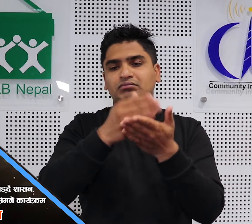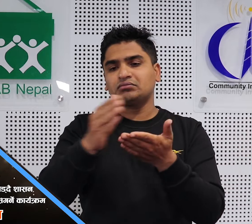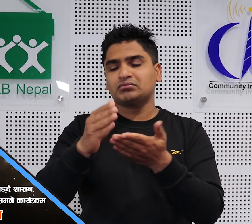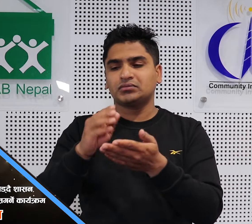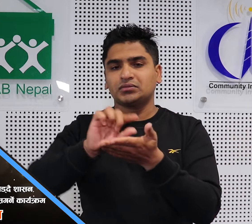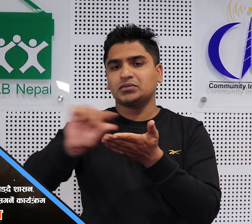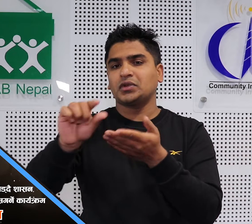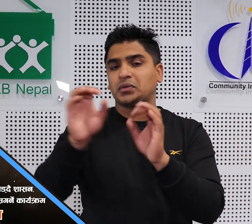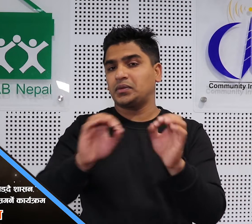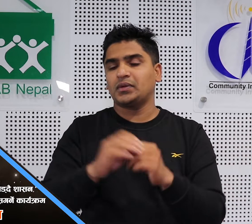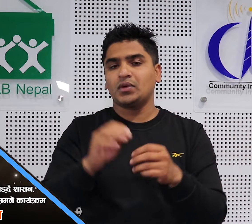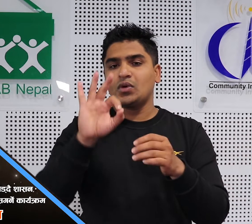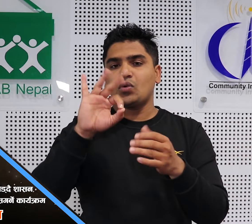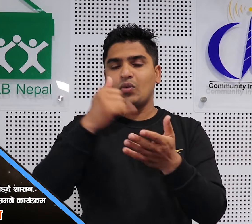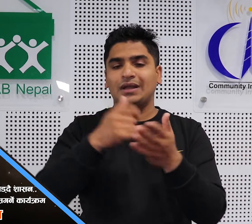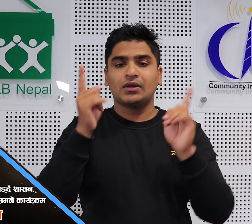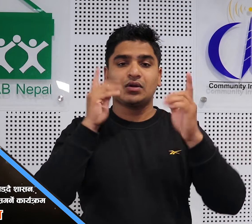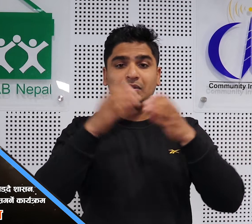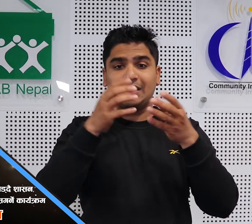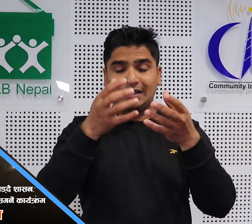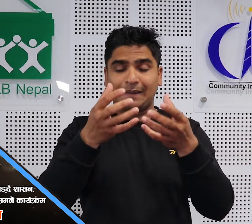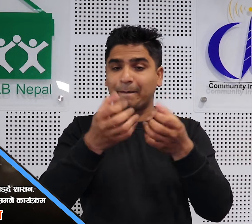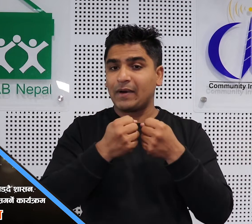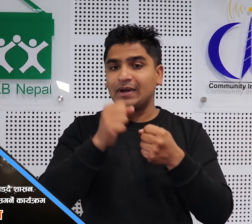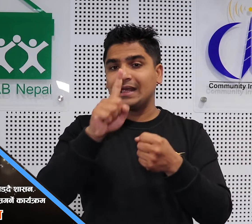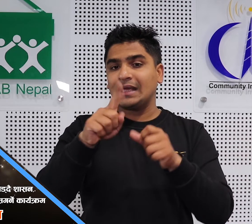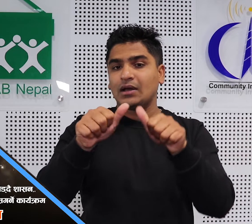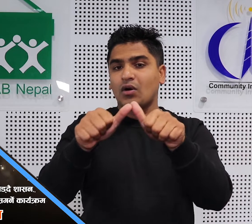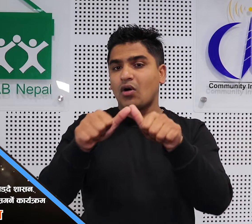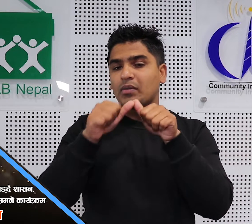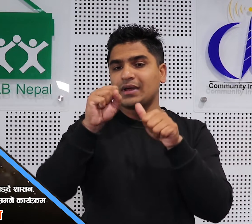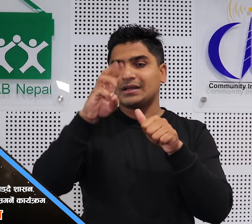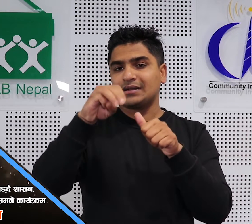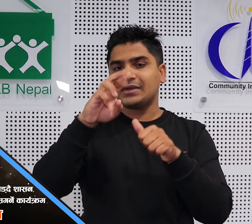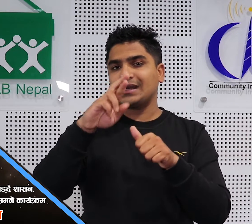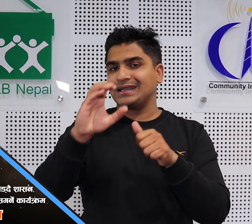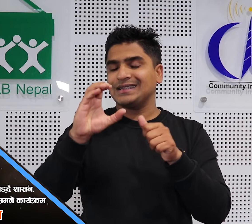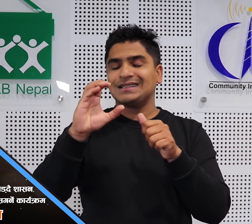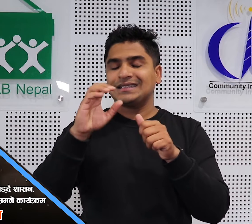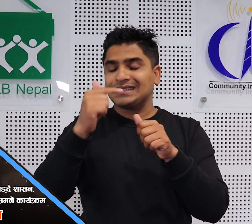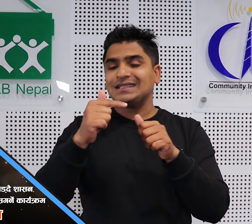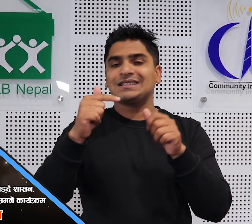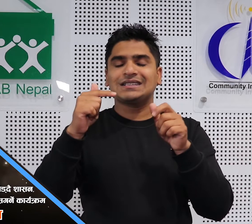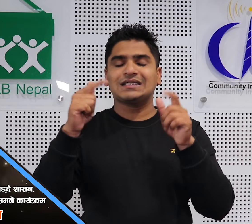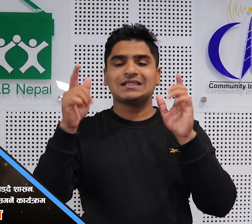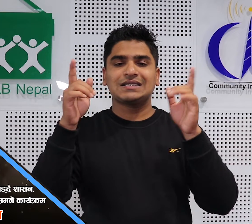वालिङ नगरपालिकालाई प्राप्त हुने जुन 1 अर्ब स्मार्ट सिटीको बजेट छ त्यो अहिलेसम्म प्राप्त भएको छैन। यो